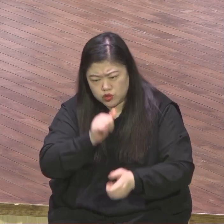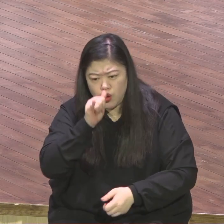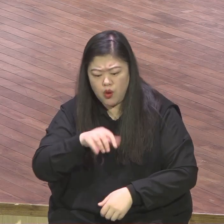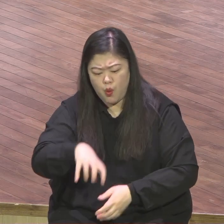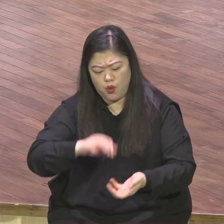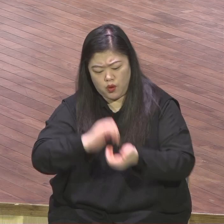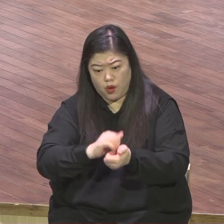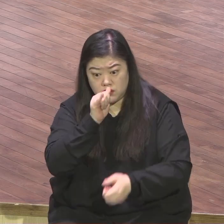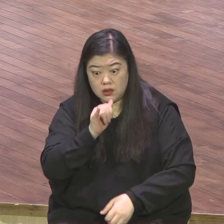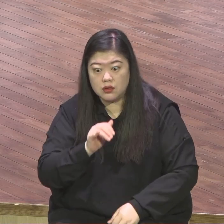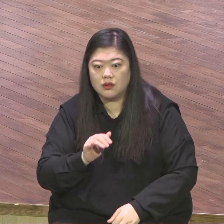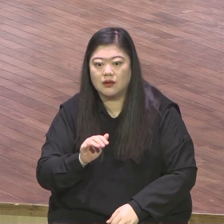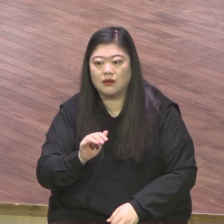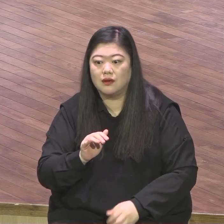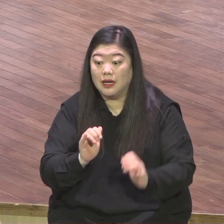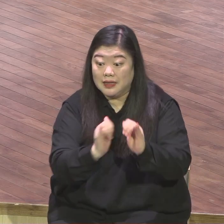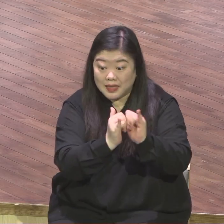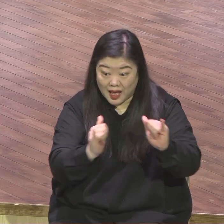그 인간의 말이 아니거든요.